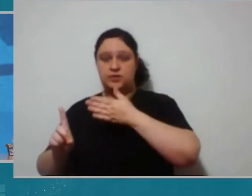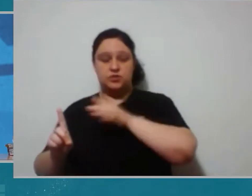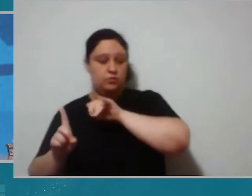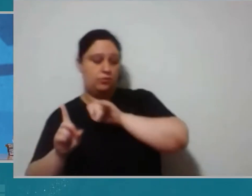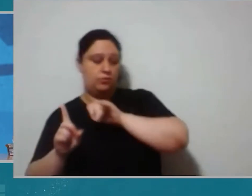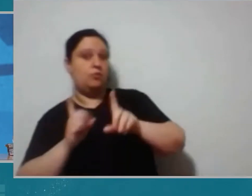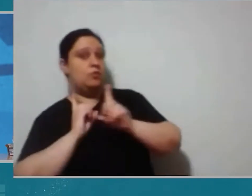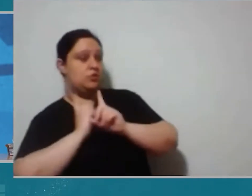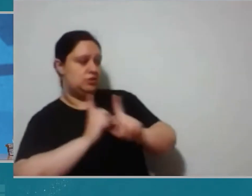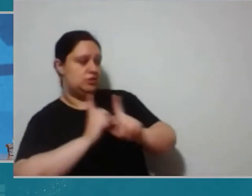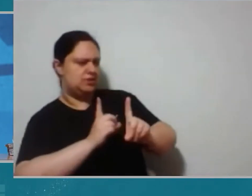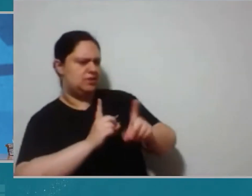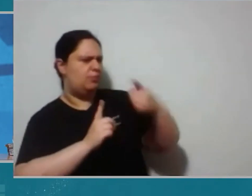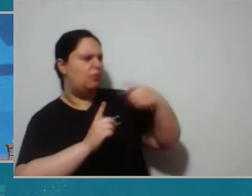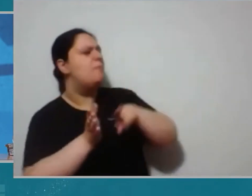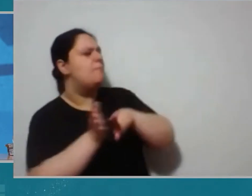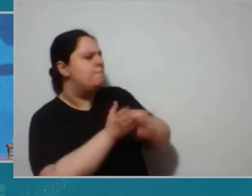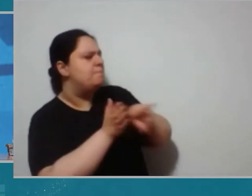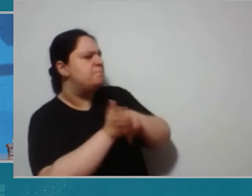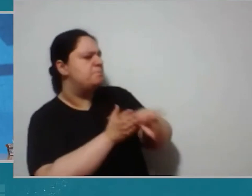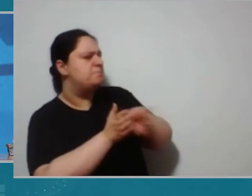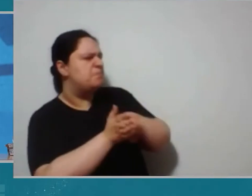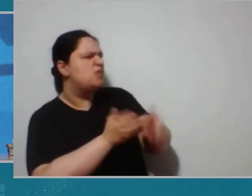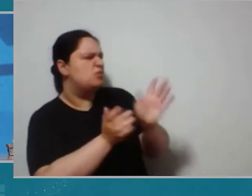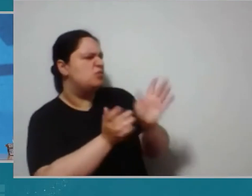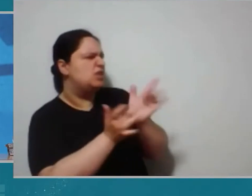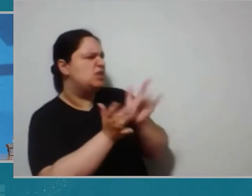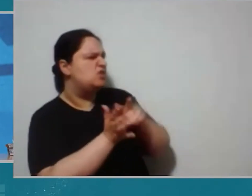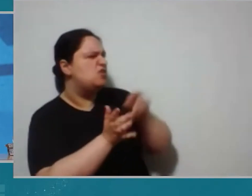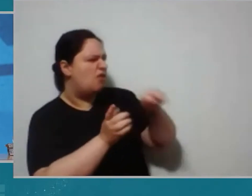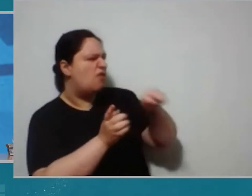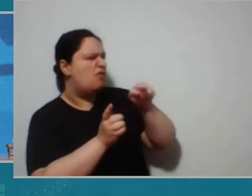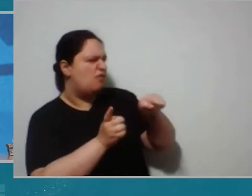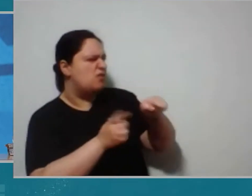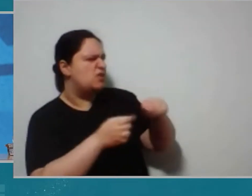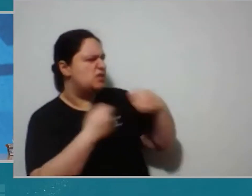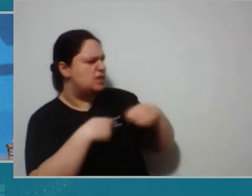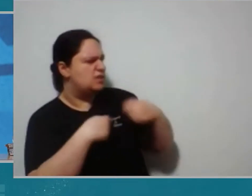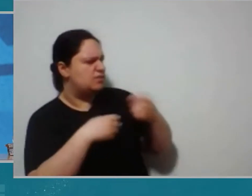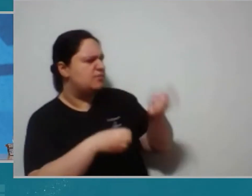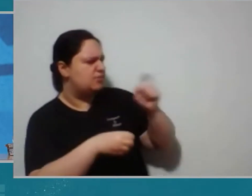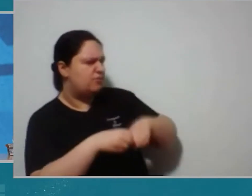para vir, ou havemos de esperar outro?